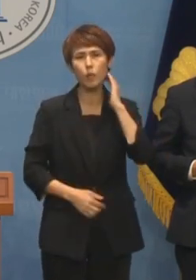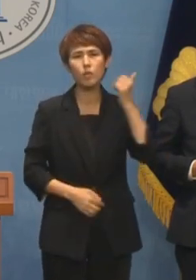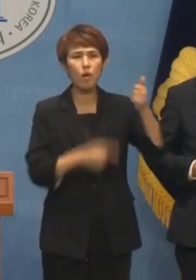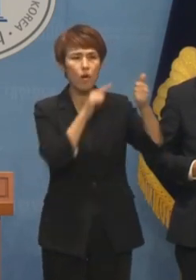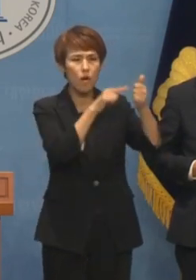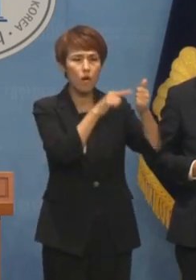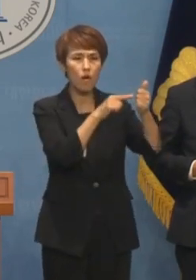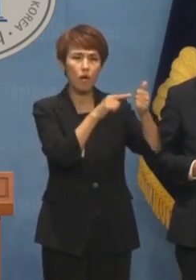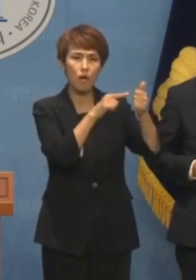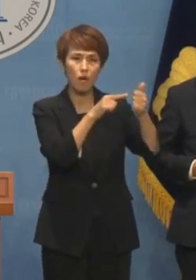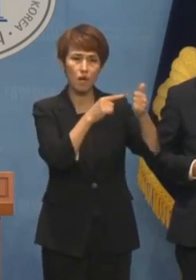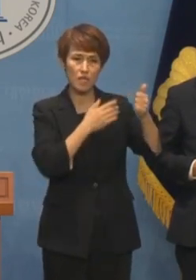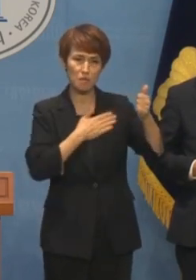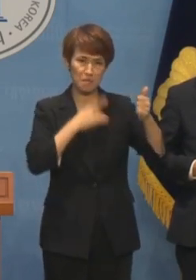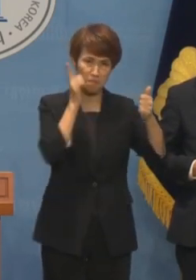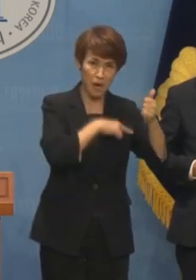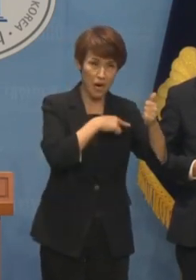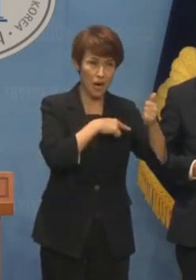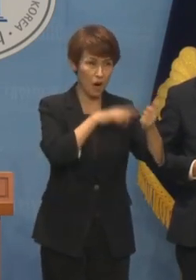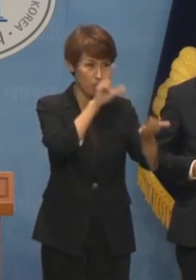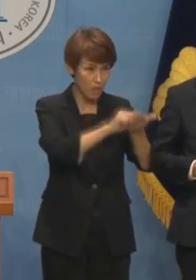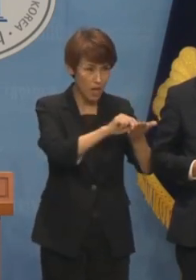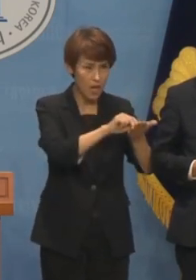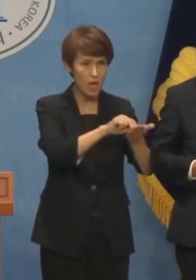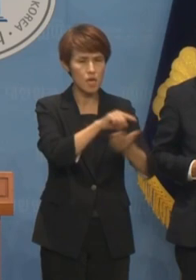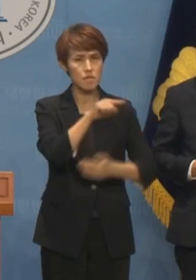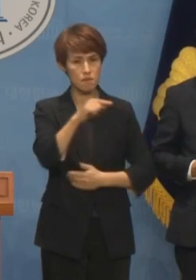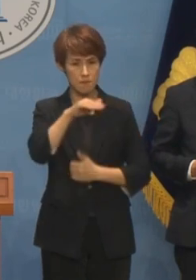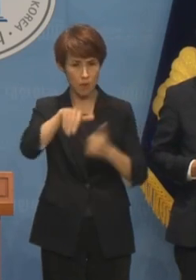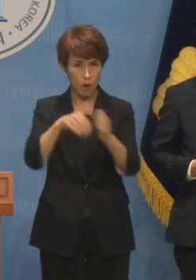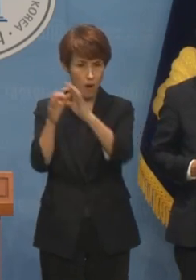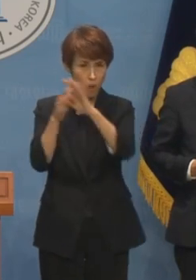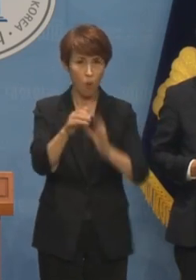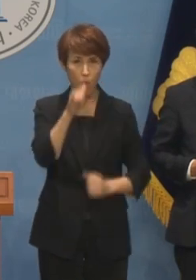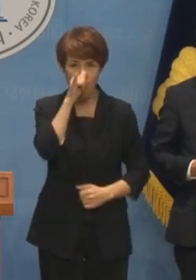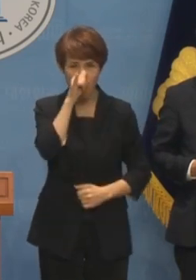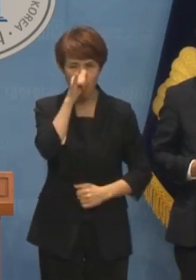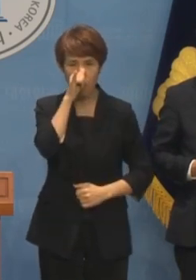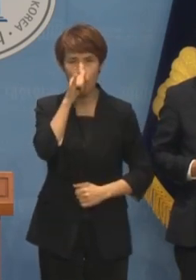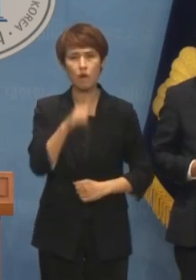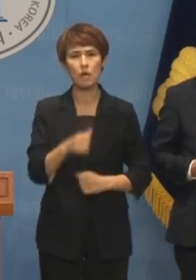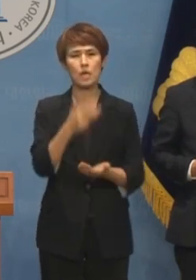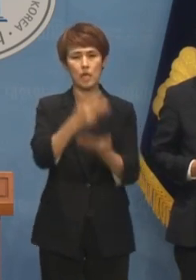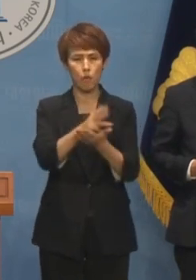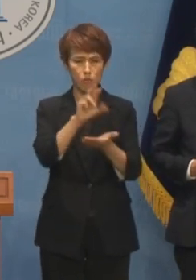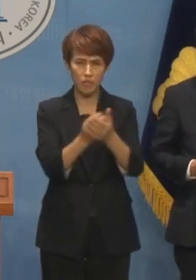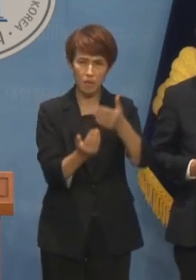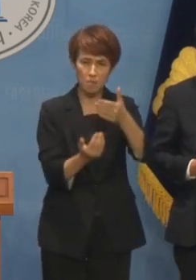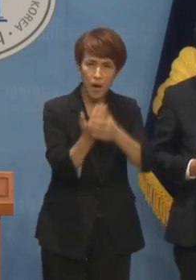개인의 심기가 우선되는 작금의 현실이 지속된다면 제2의